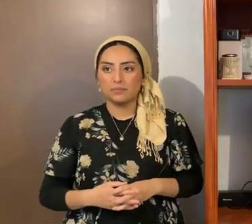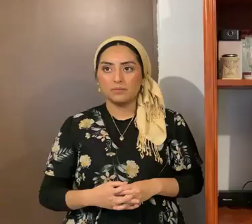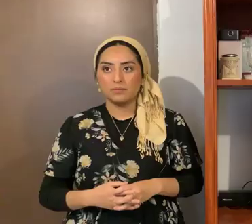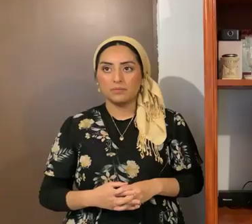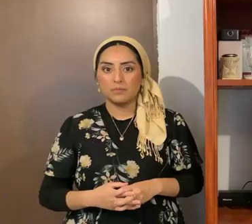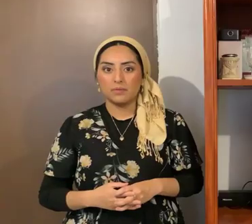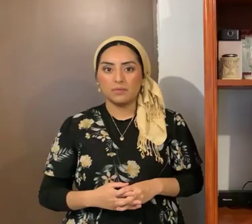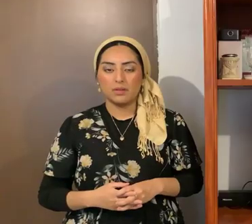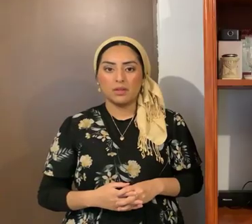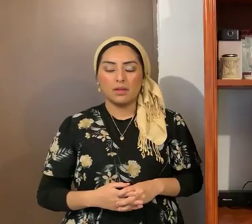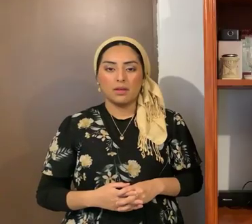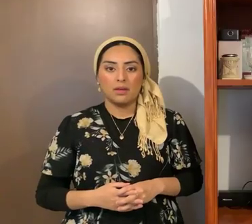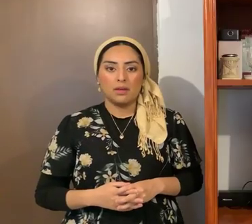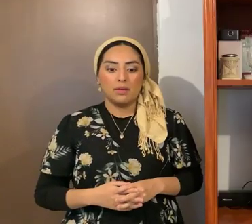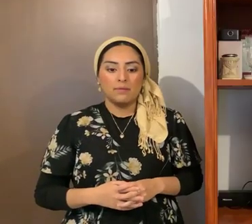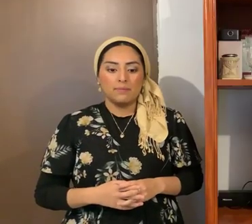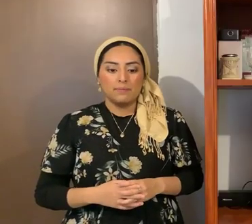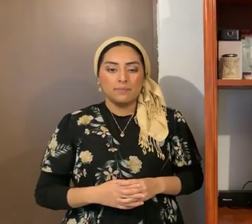porque era el ungido.